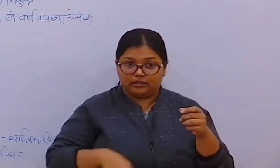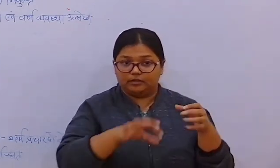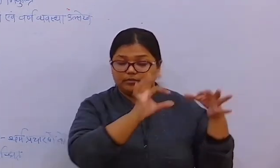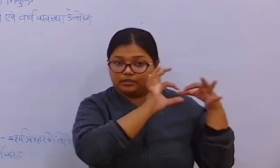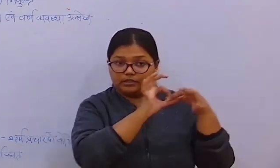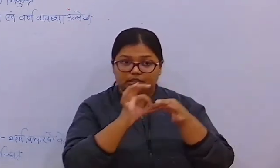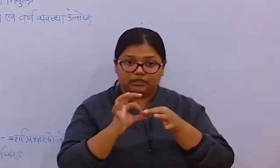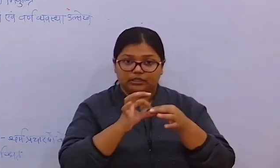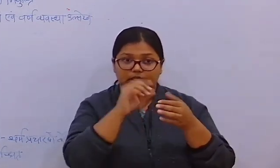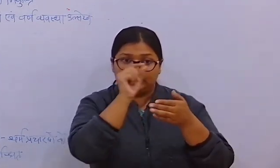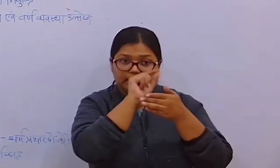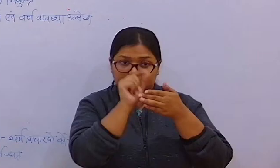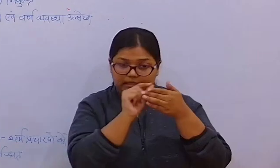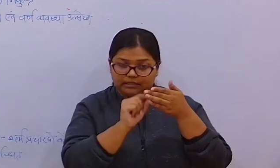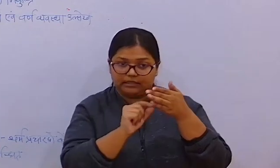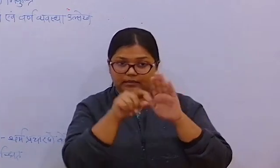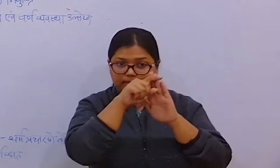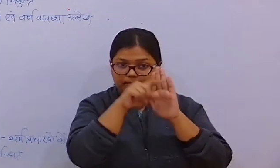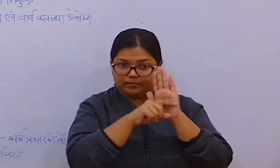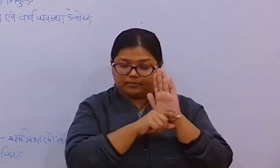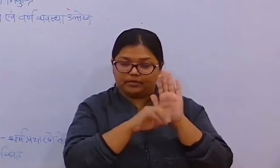आएंगे,